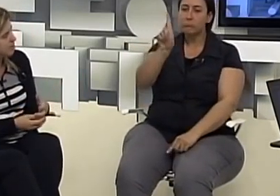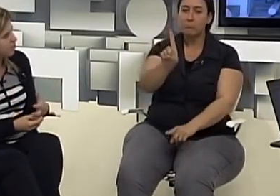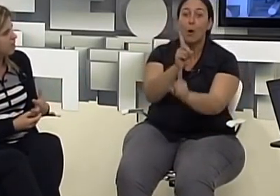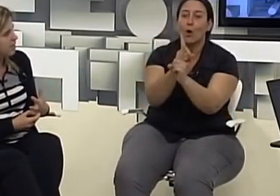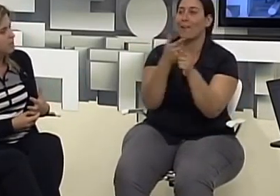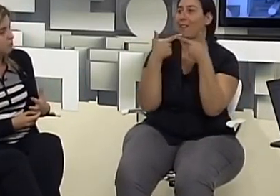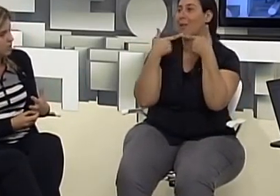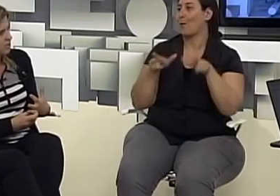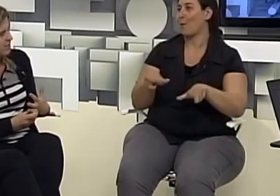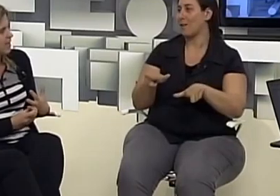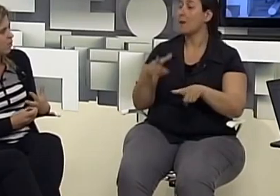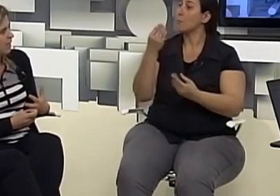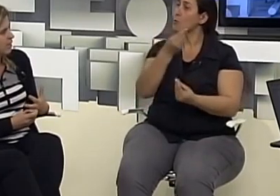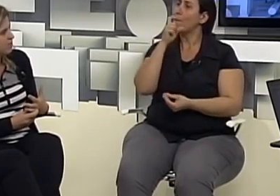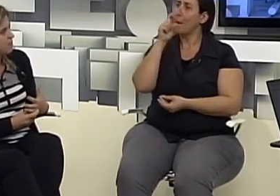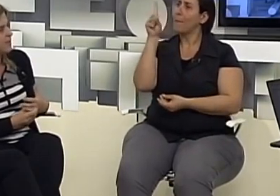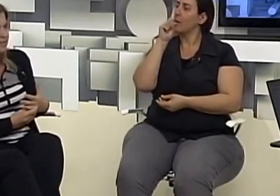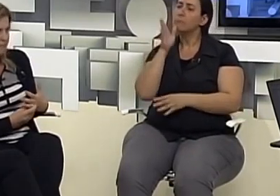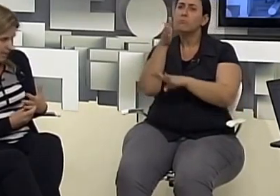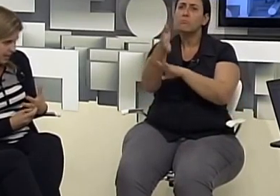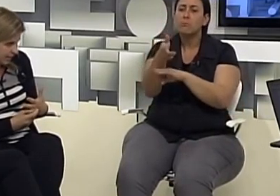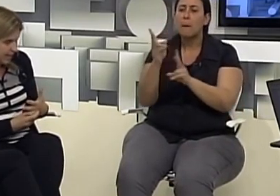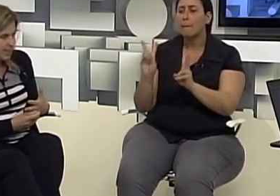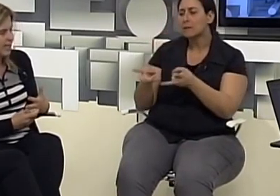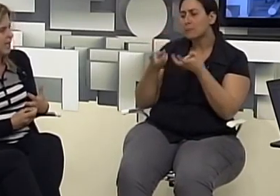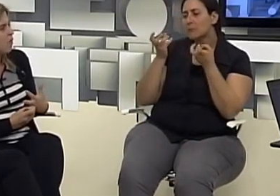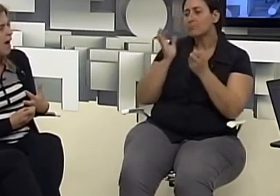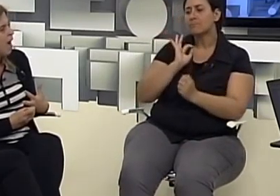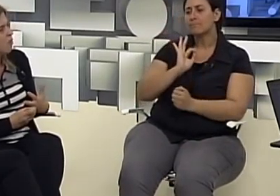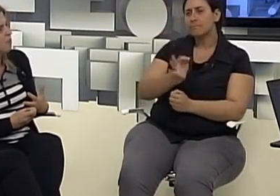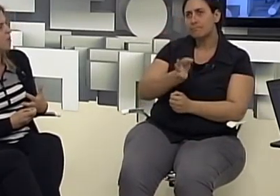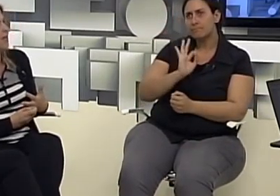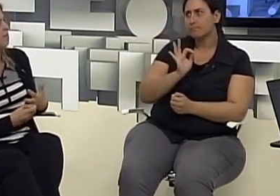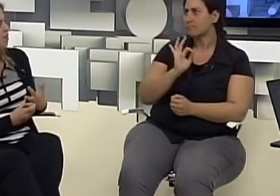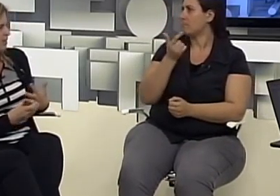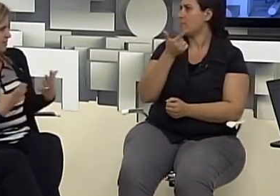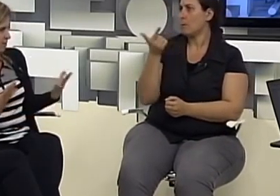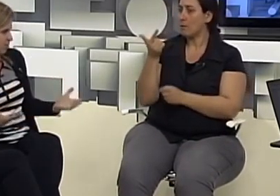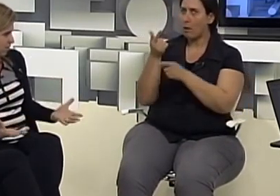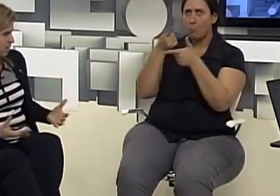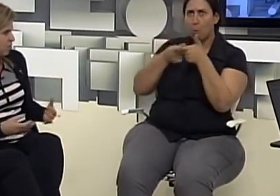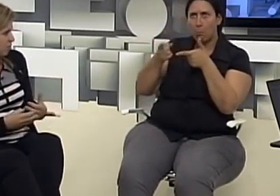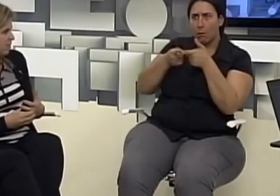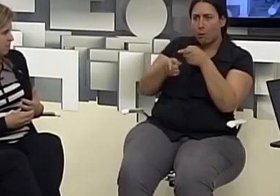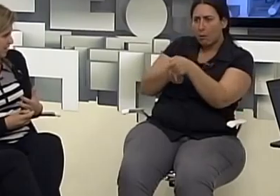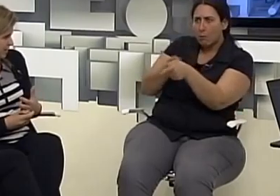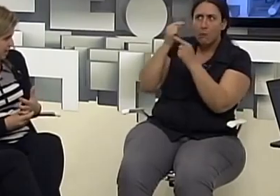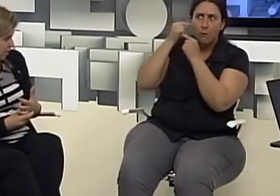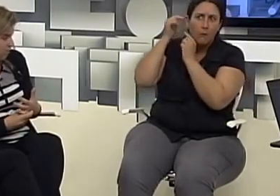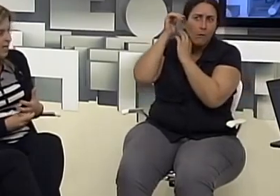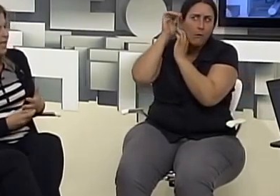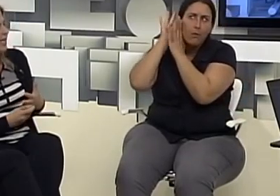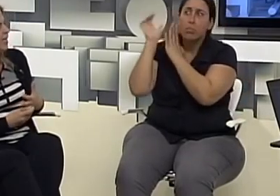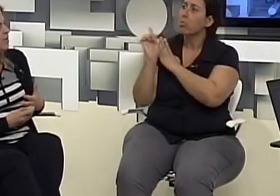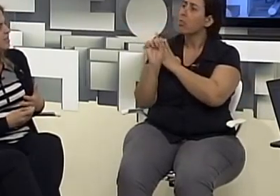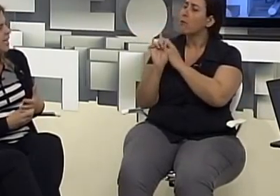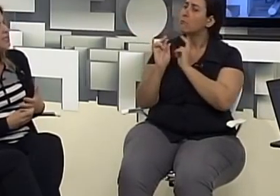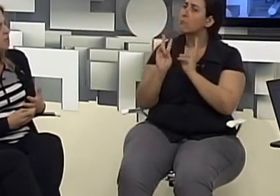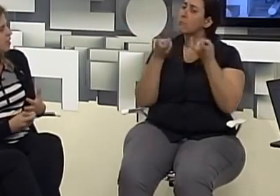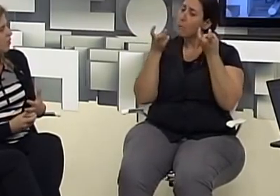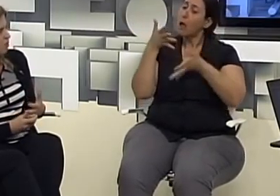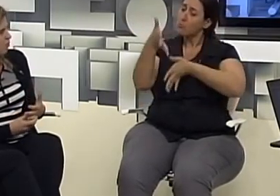pais também vão muitas vezes ser acolhidos e perceber que não há um problema com a questão da surdez como lhe pareceu, uhum, e que a